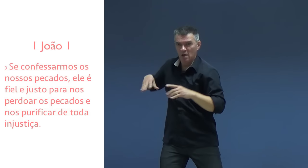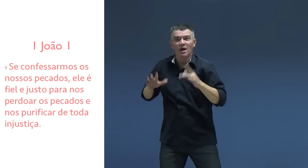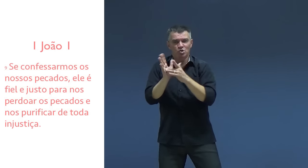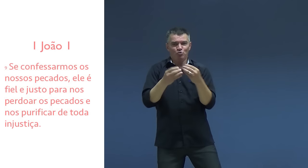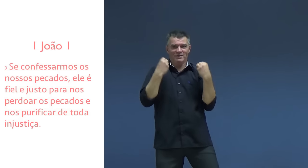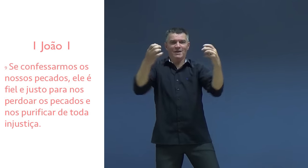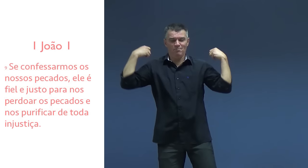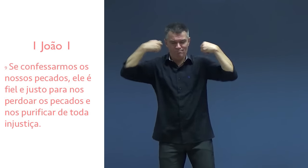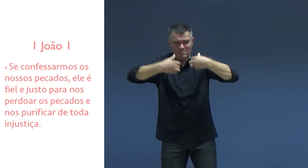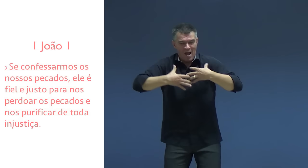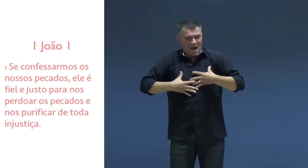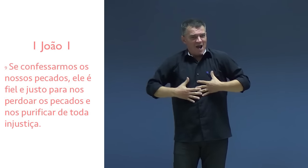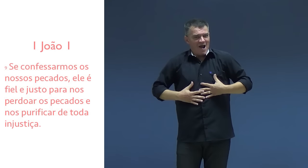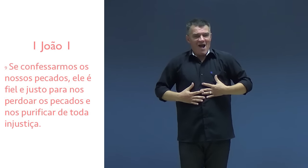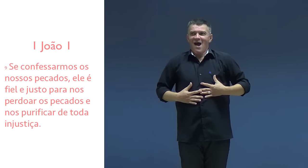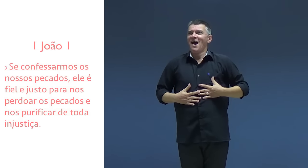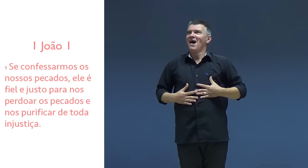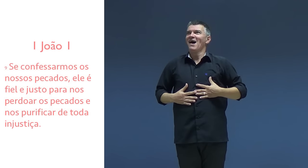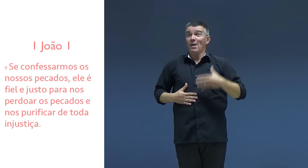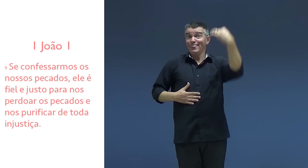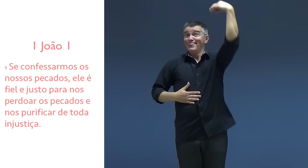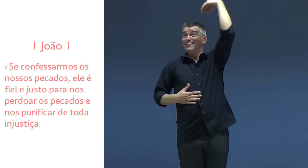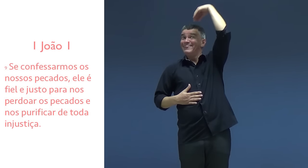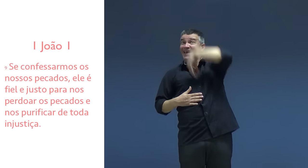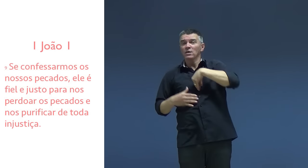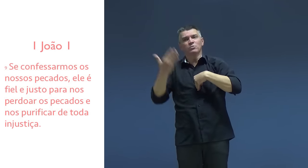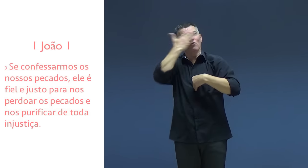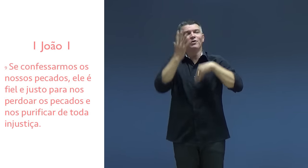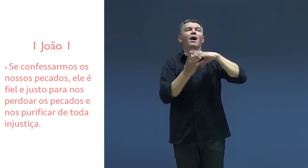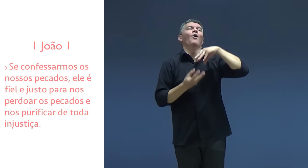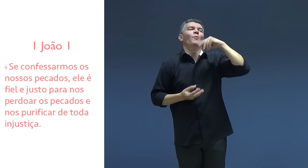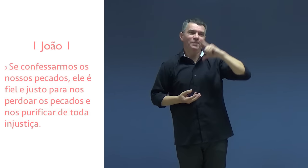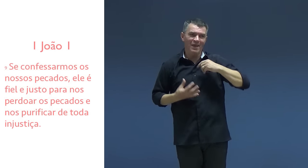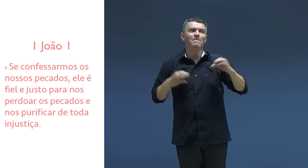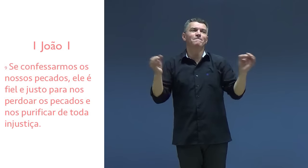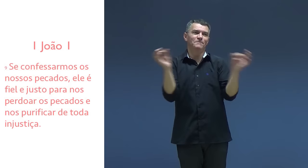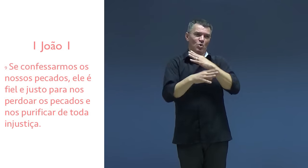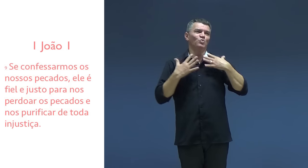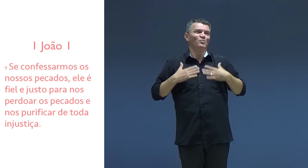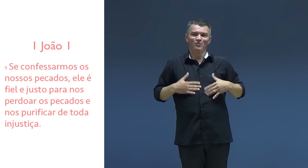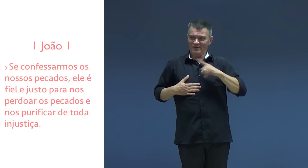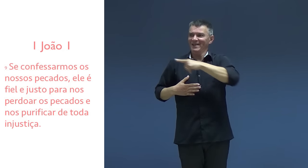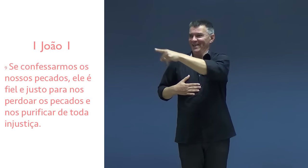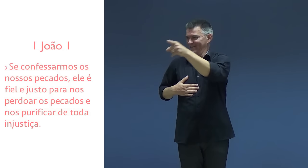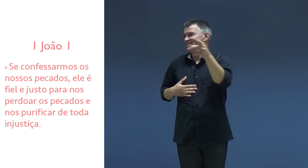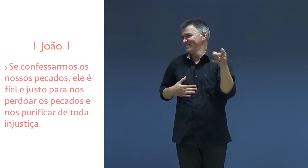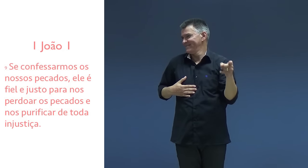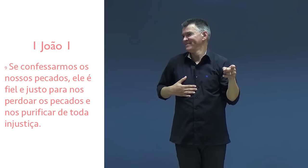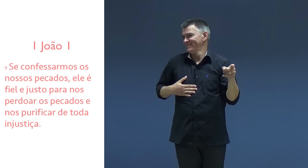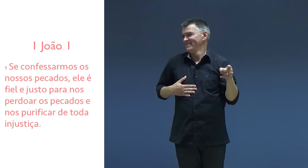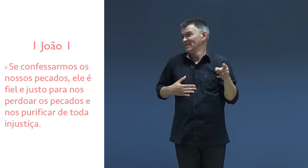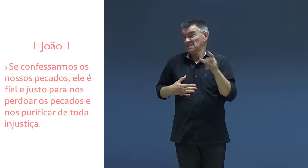coisas velhas ali, Deus te dá uma roupa nova, uma vida nova, né? A sua